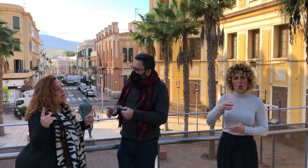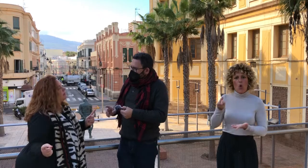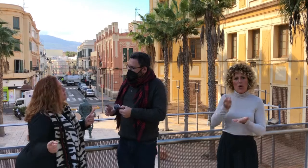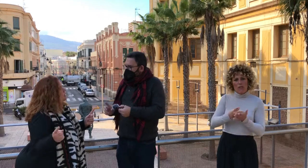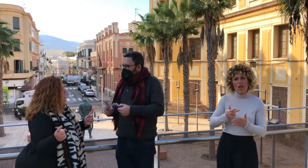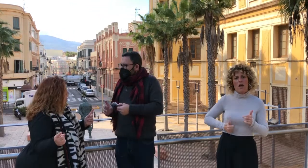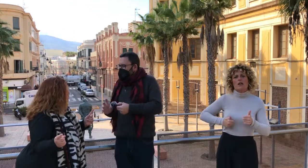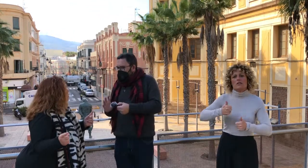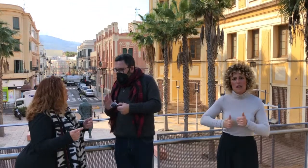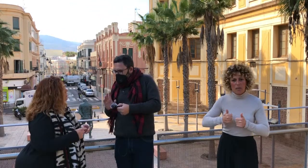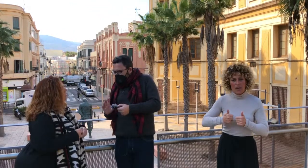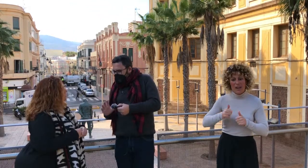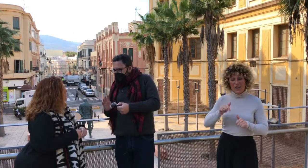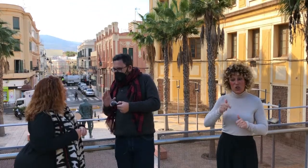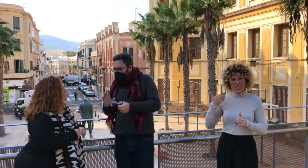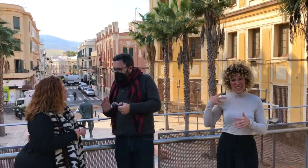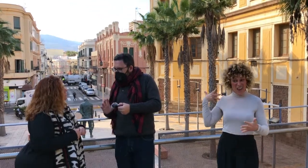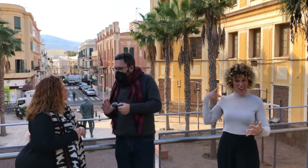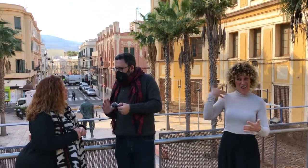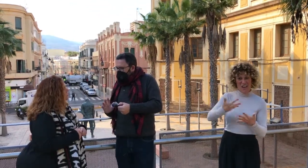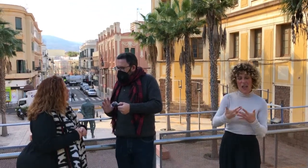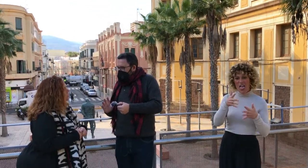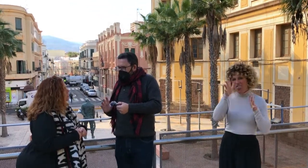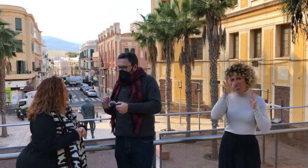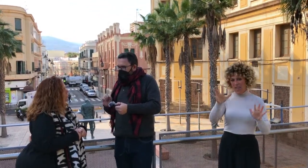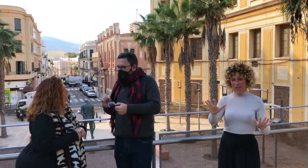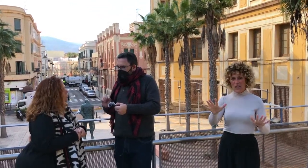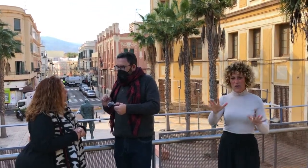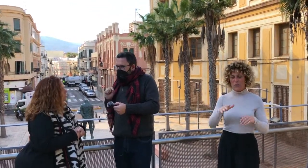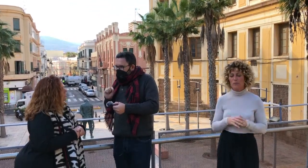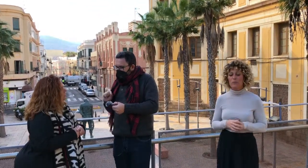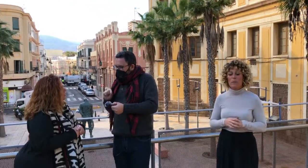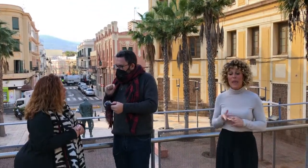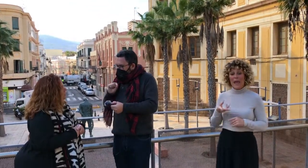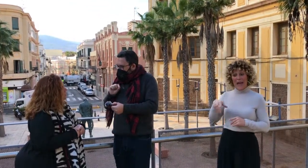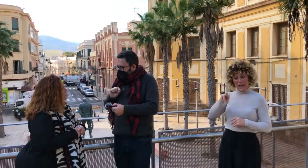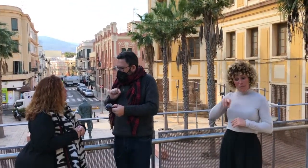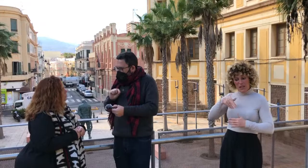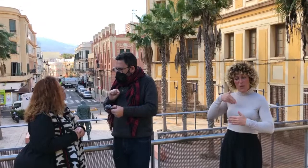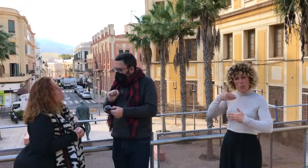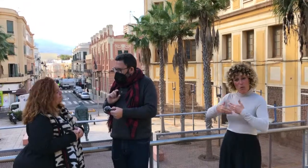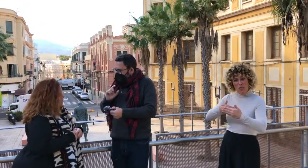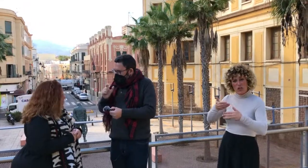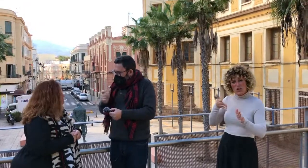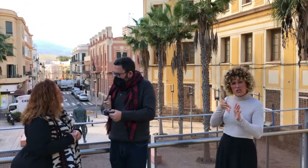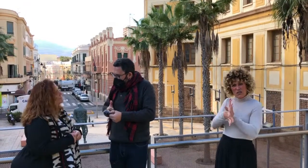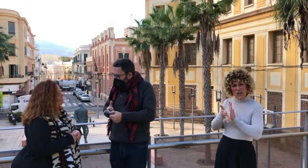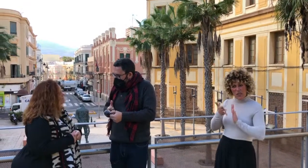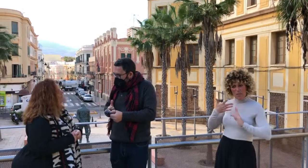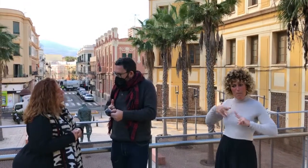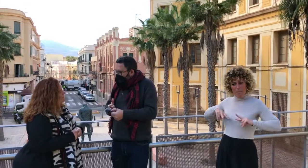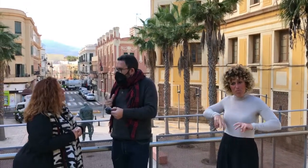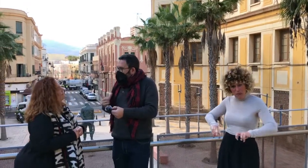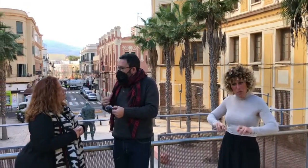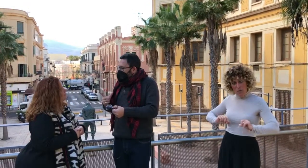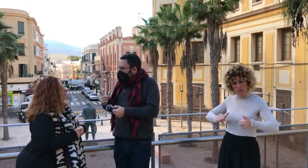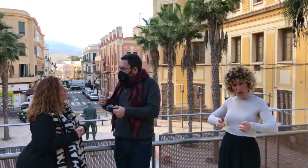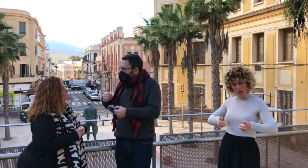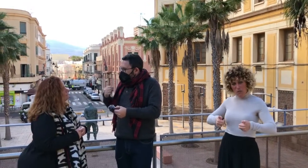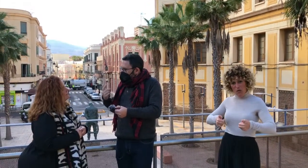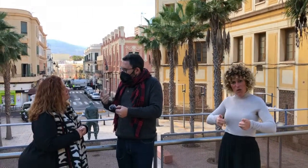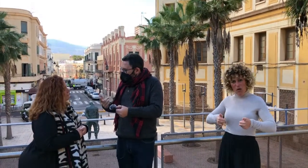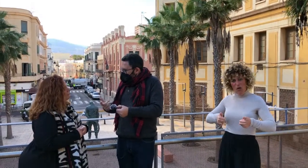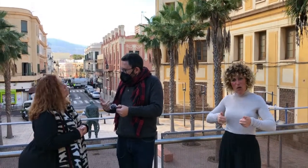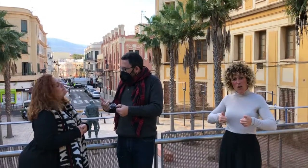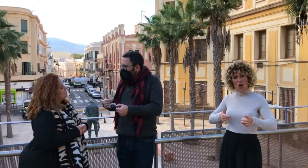alargando ya 10 años. Repetir el proceso, entiendo que es repetirlo desde el principio, inscribirte y tener